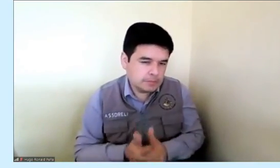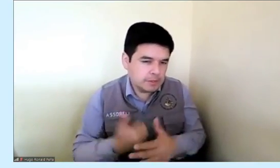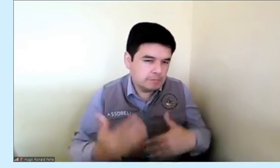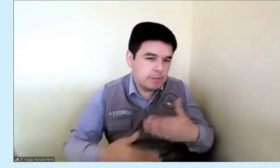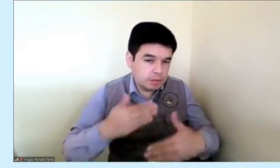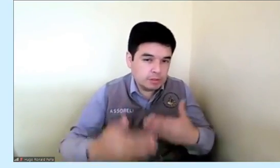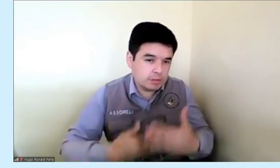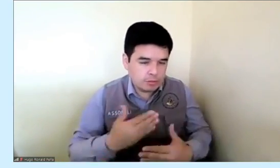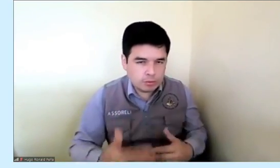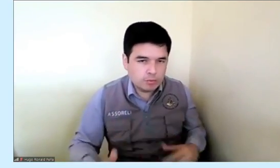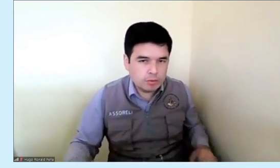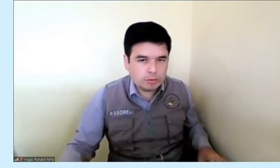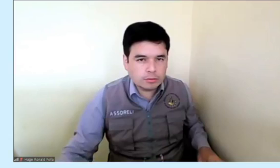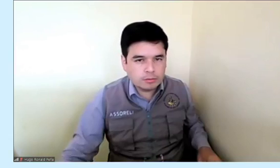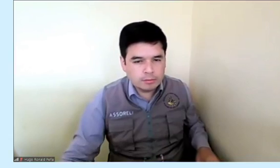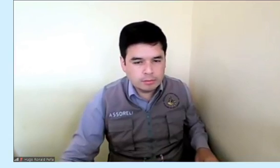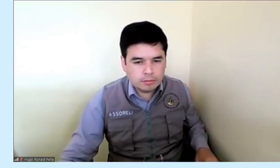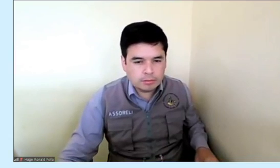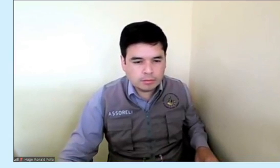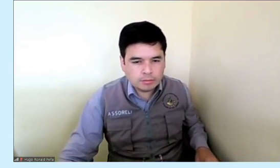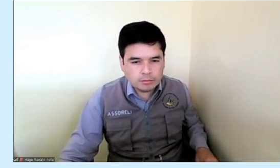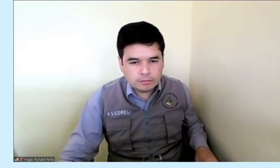Muy bien, vamos a avanzar.